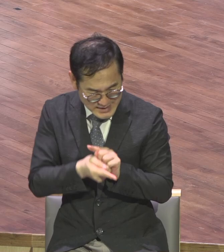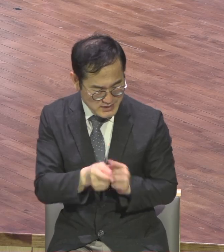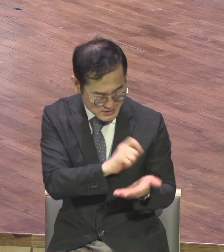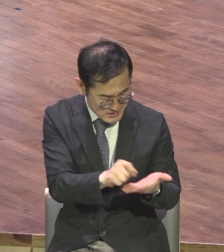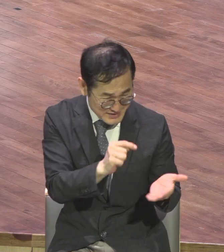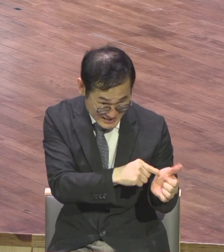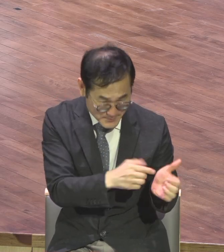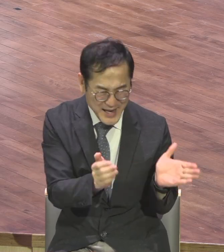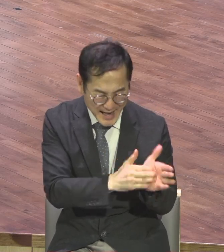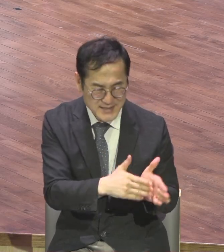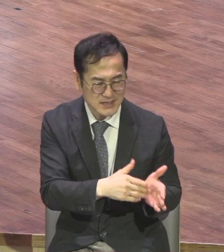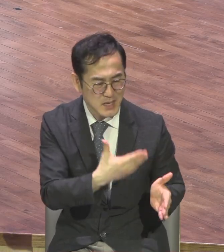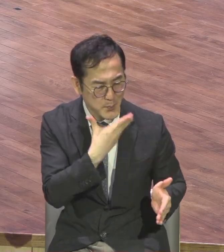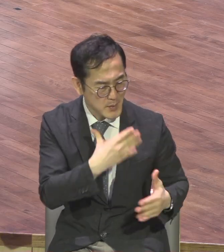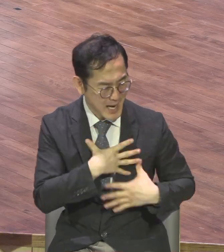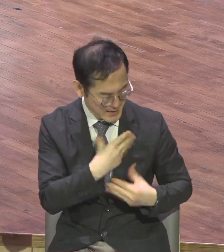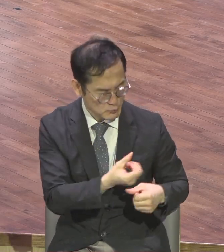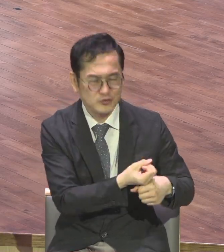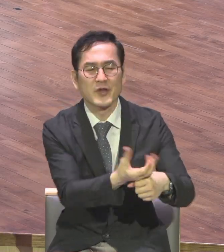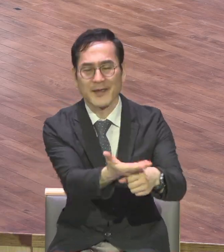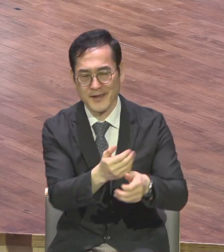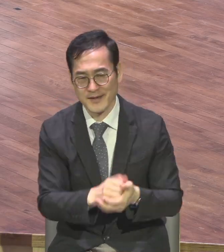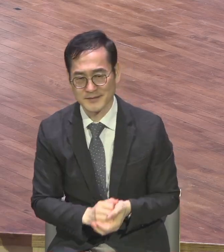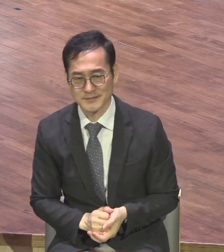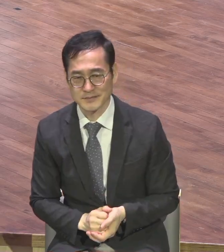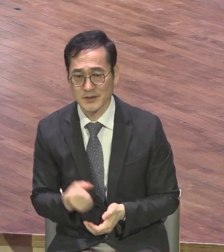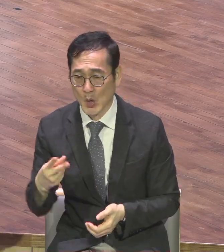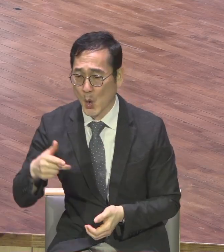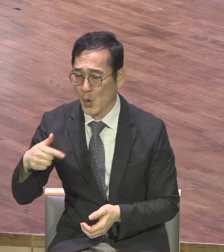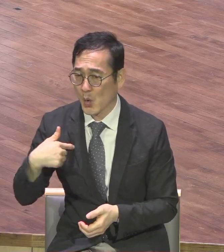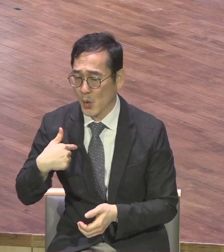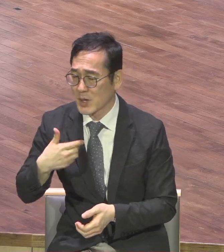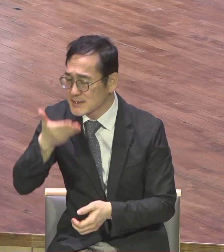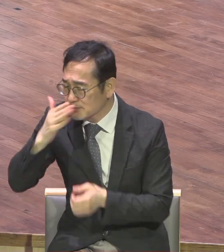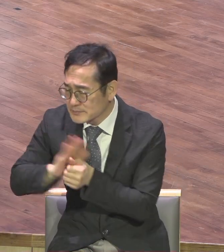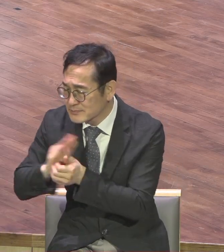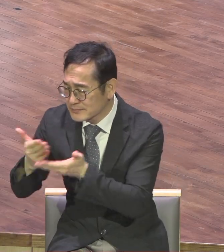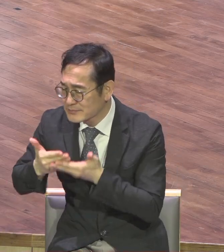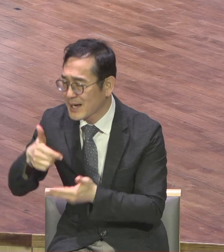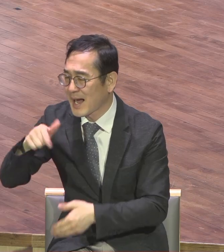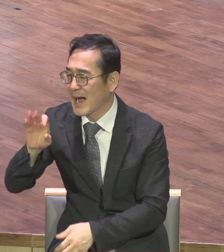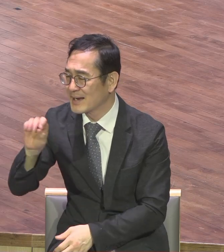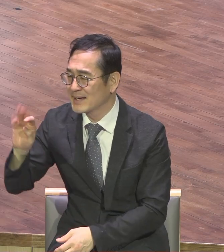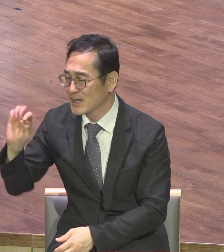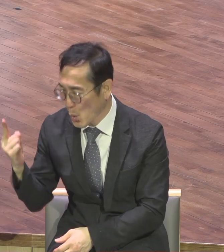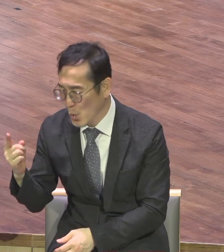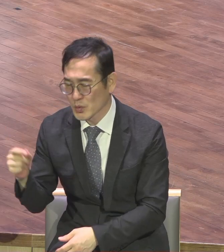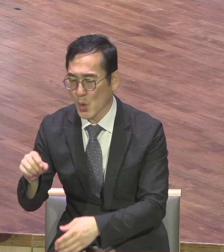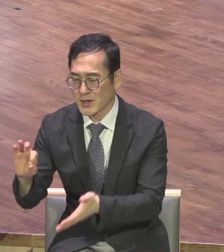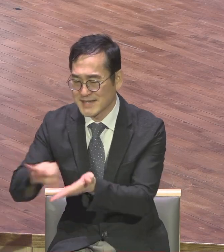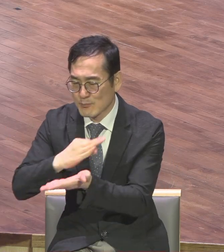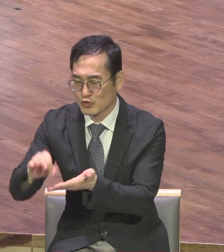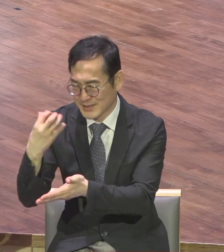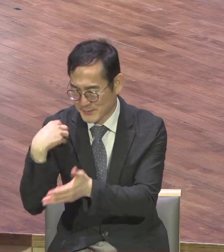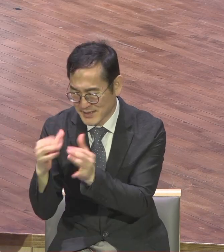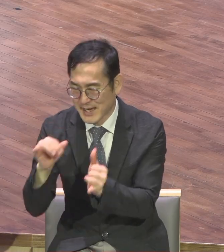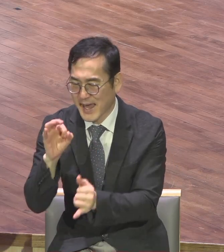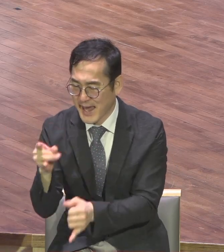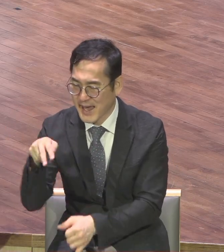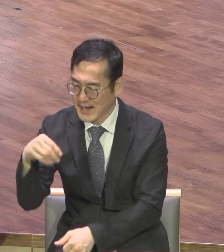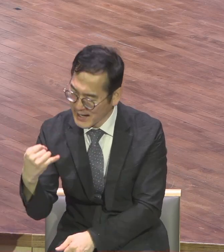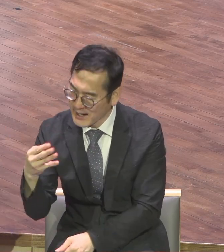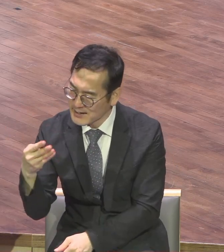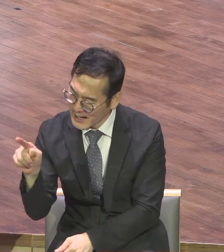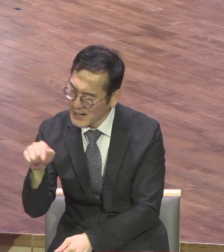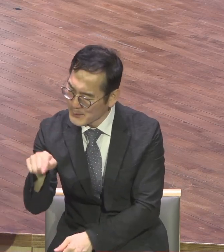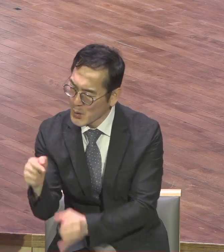온 교회를 돌보아주는 가이오도 너에게 무난하고 그 성의 제목은 에라스도도 수도와 그